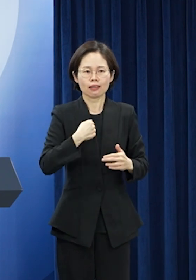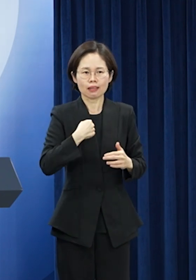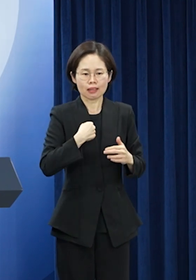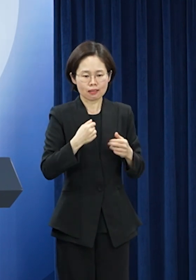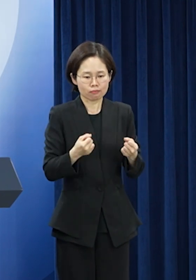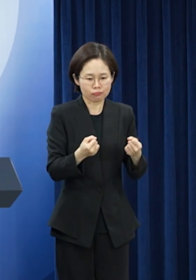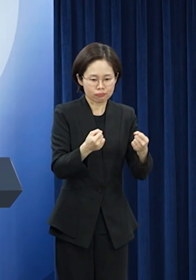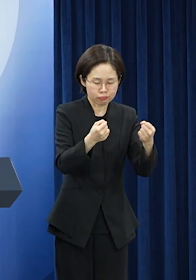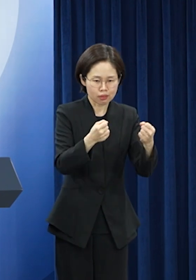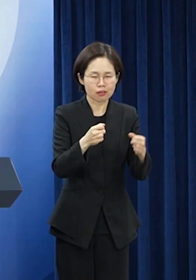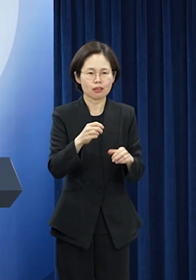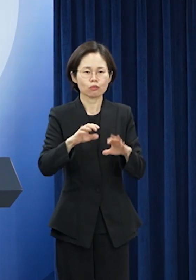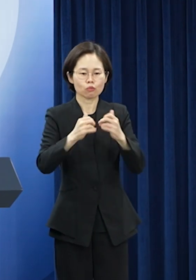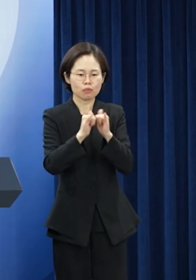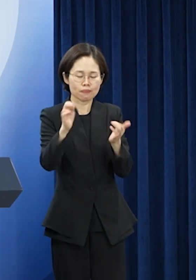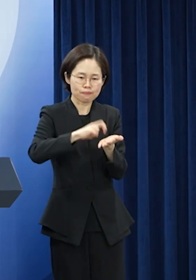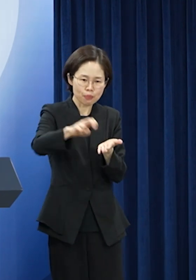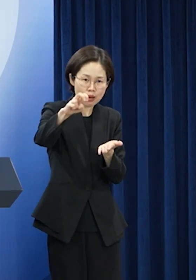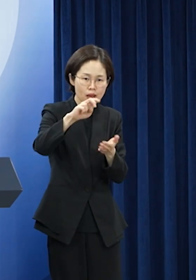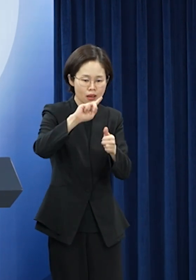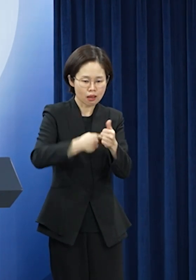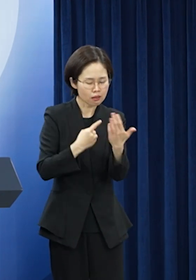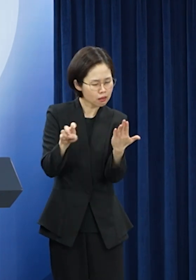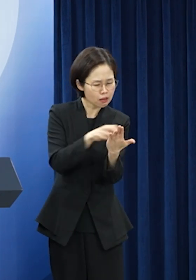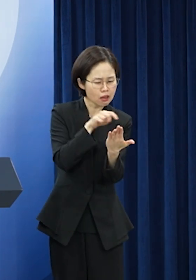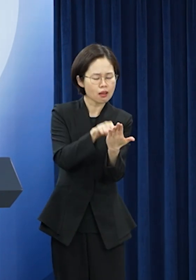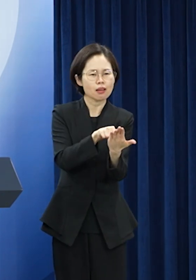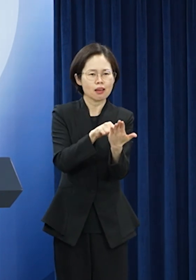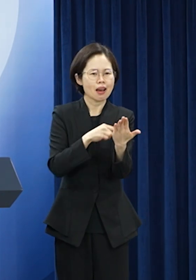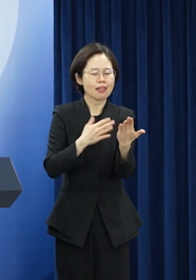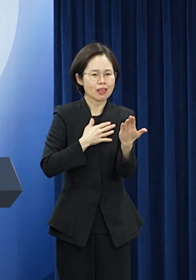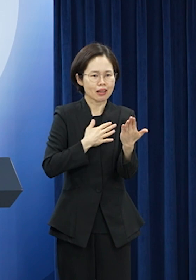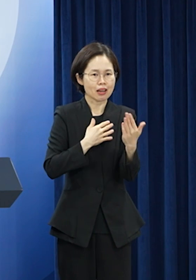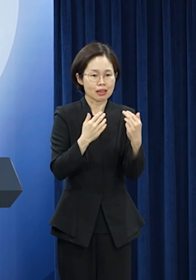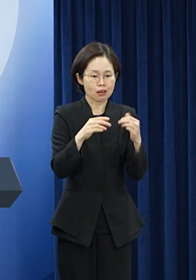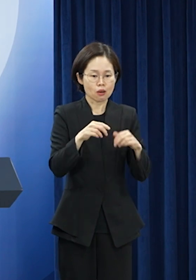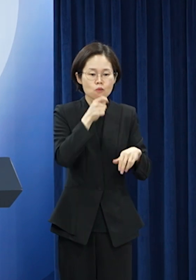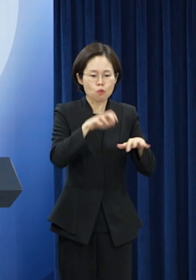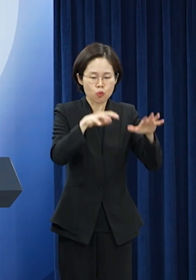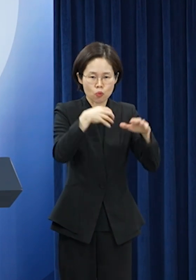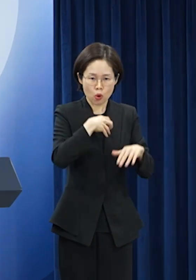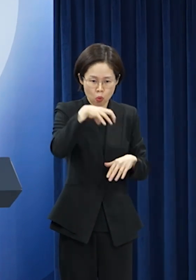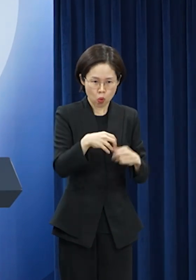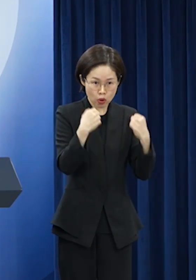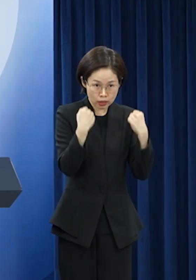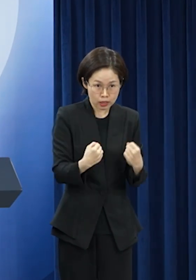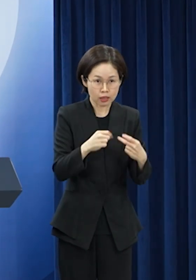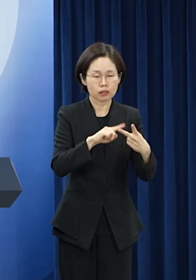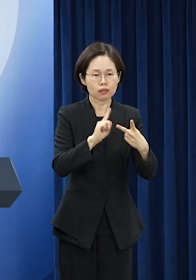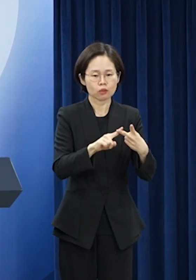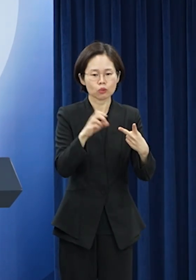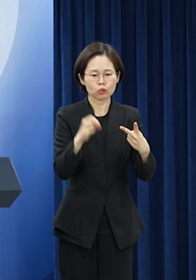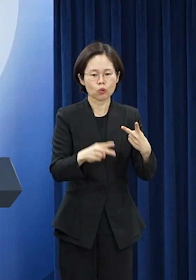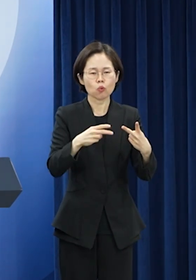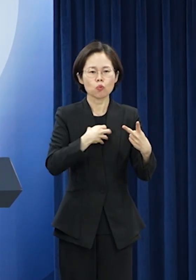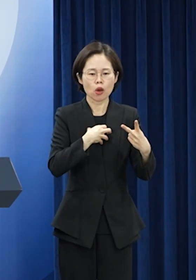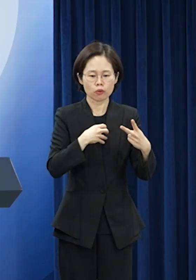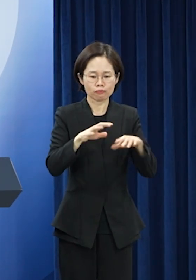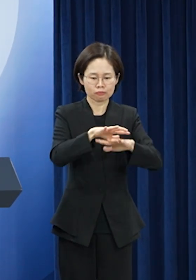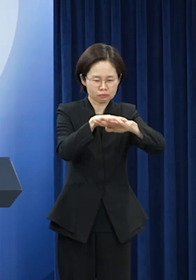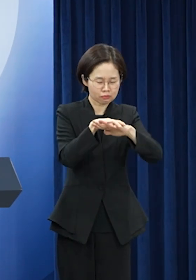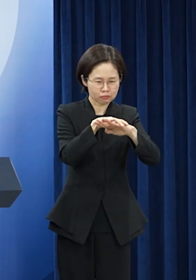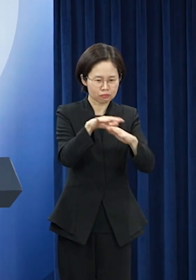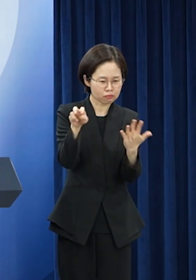있는지 여부와 인근 침수 우려 지역 지도 정보를 함께 제공하여 위험 지역에서 신속히 벗어날 수